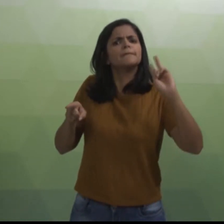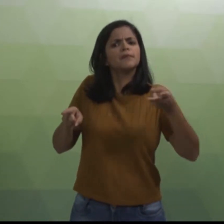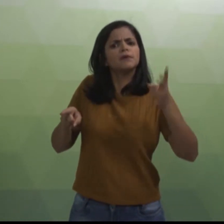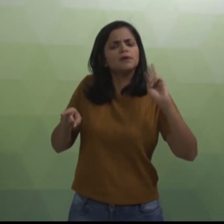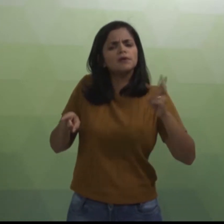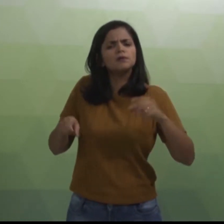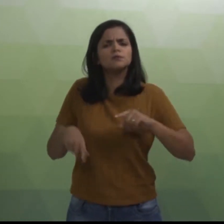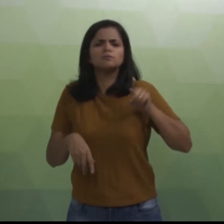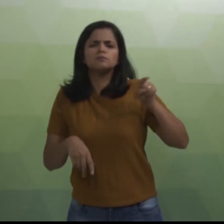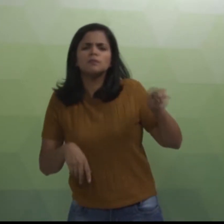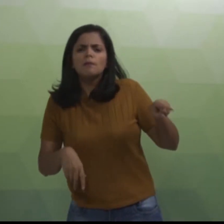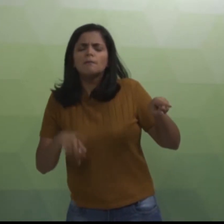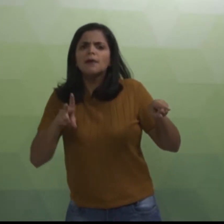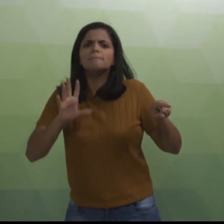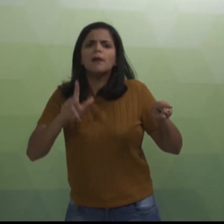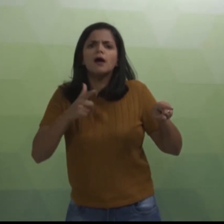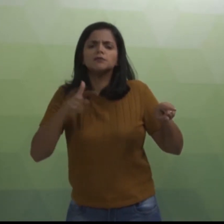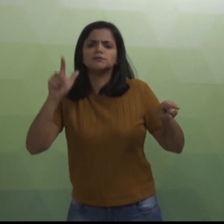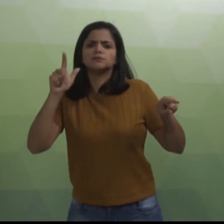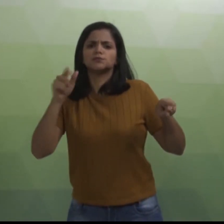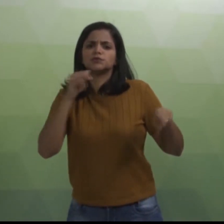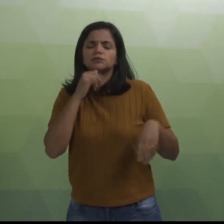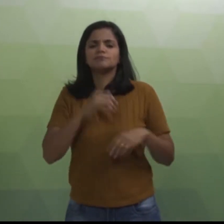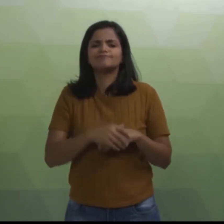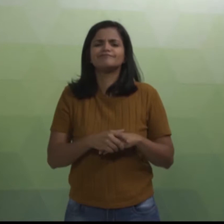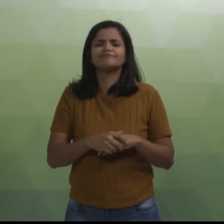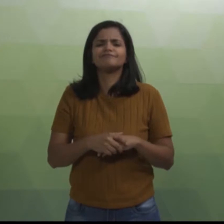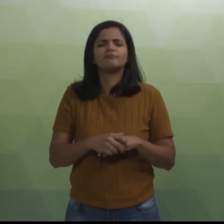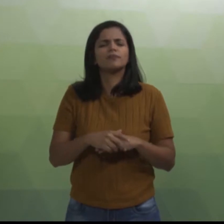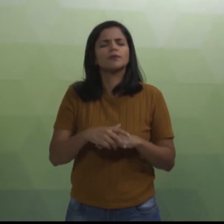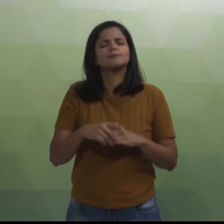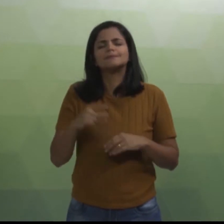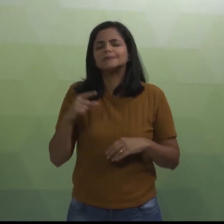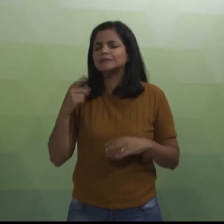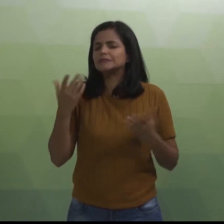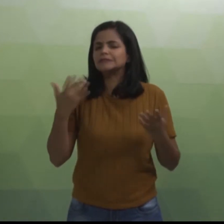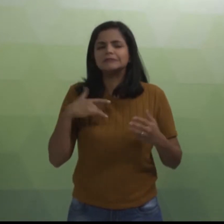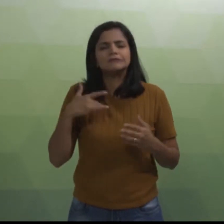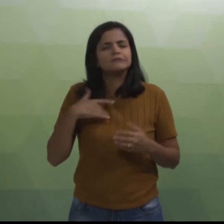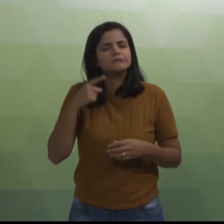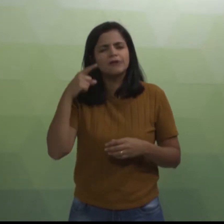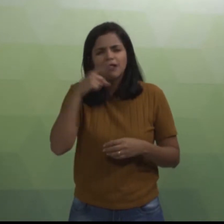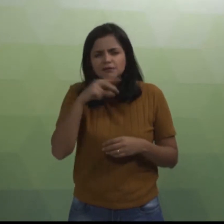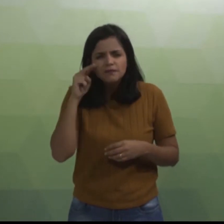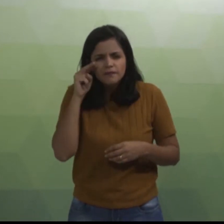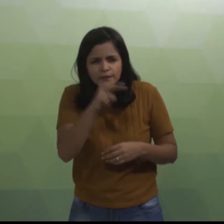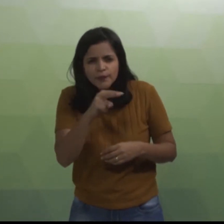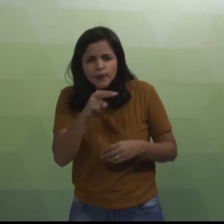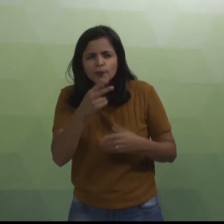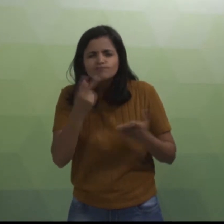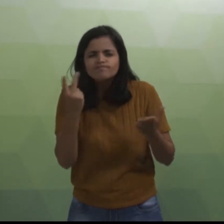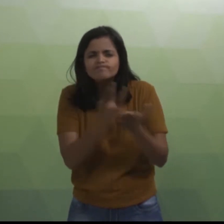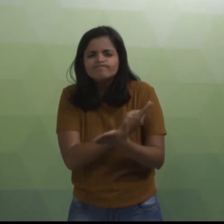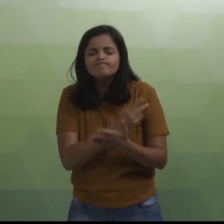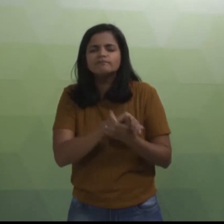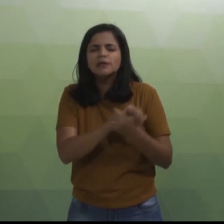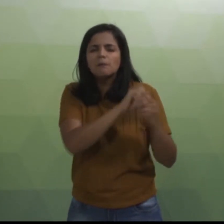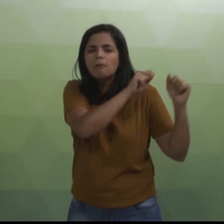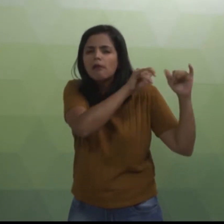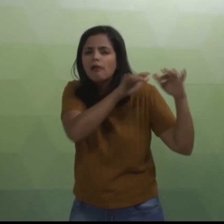esses espaços. Onde estão os referentes? Um ali, outro ali. De forma que